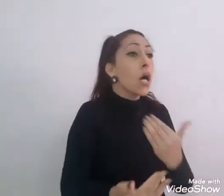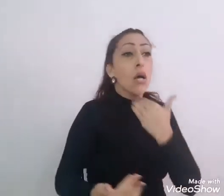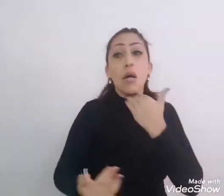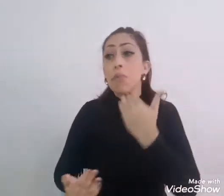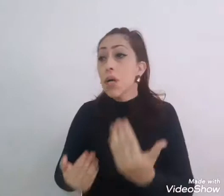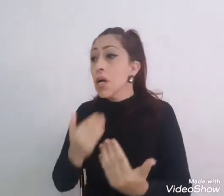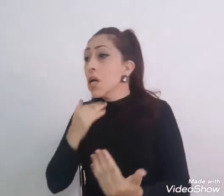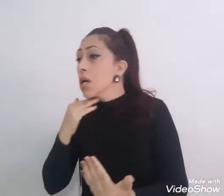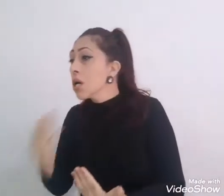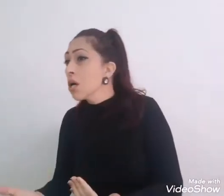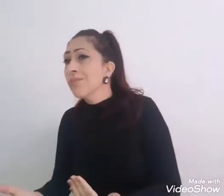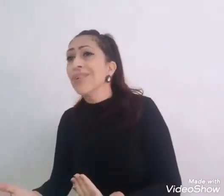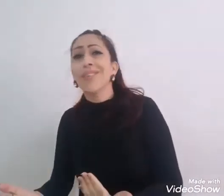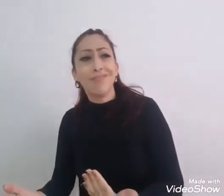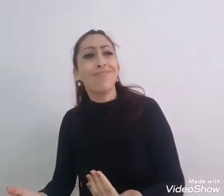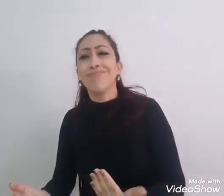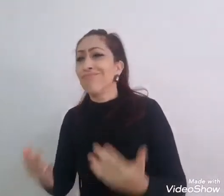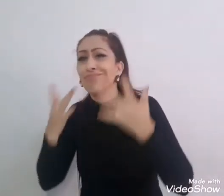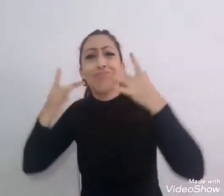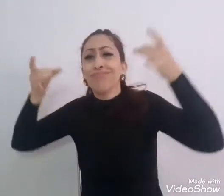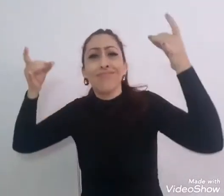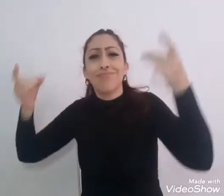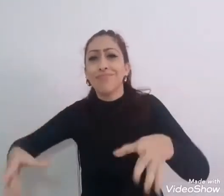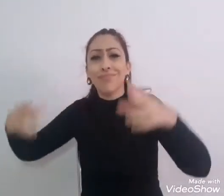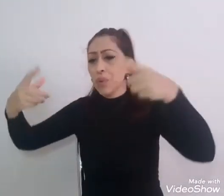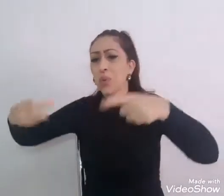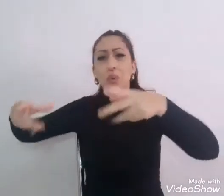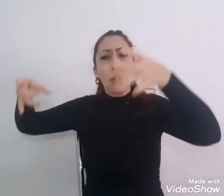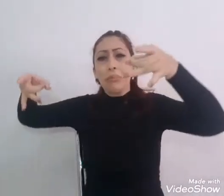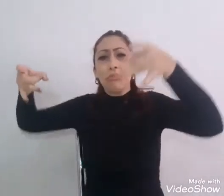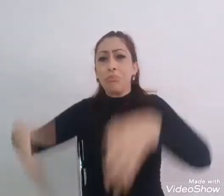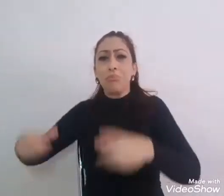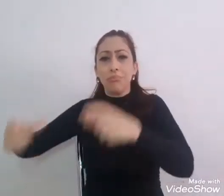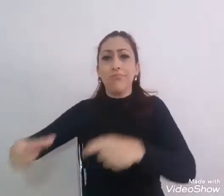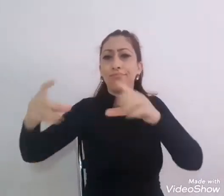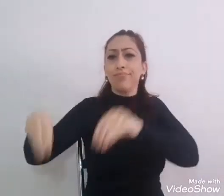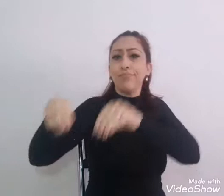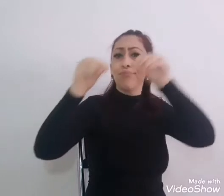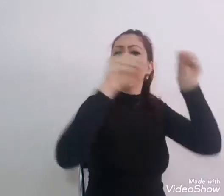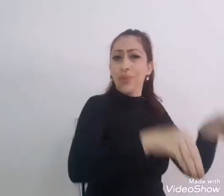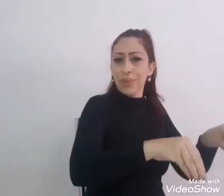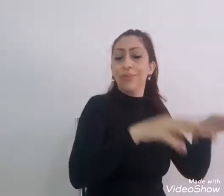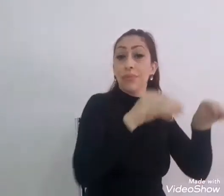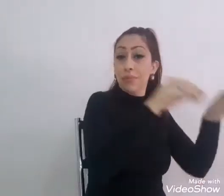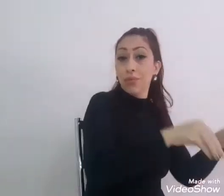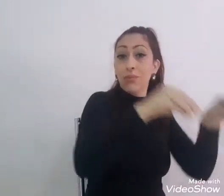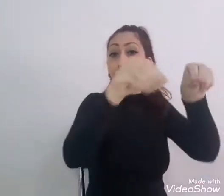e nômades. O que é isso? Povos nômades são justamente povos que ficam mudando de um local para o